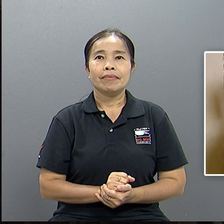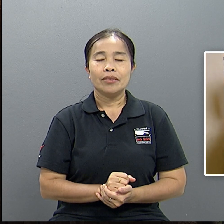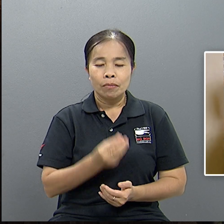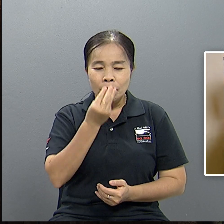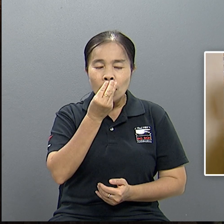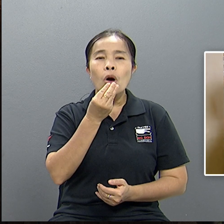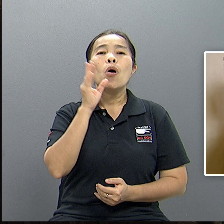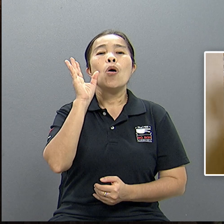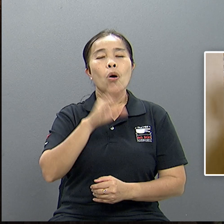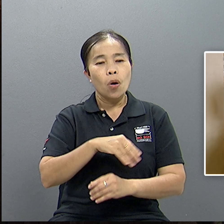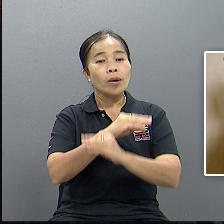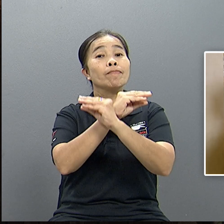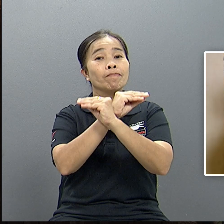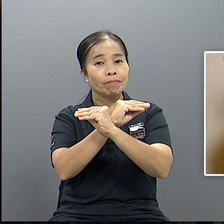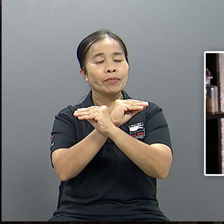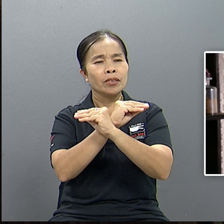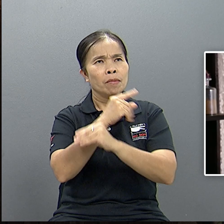สลัดหอมดีจริง